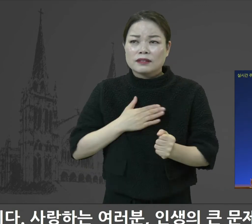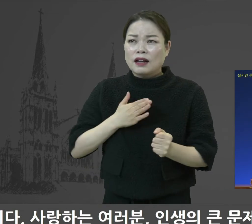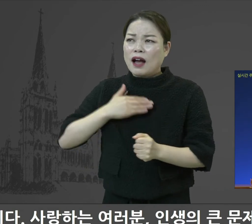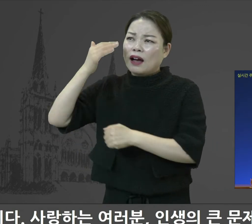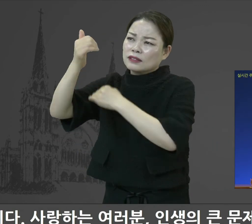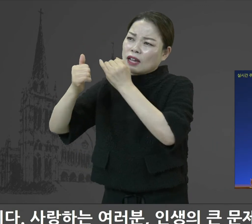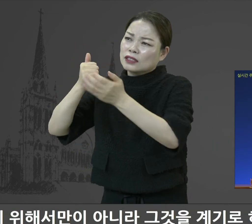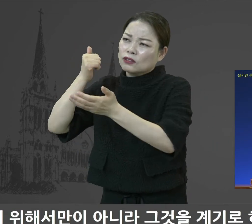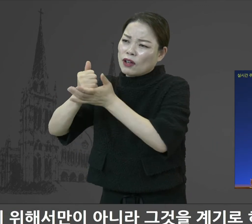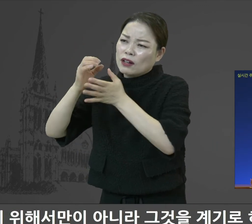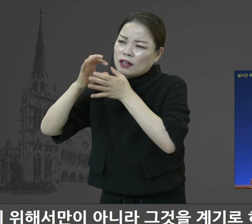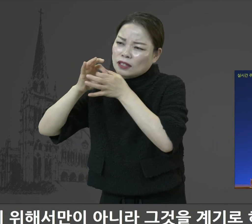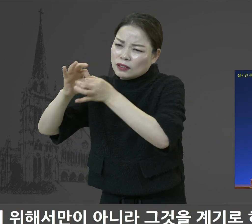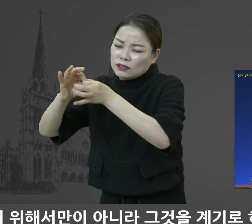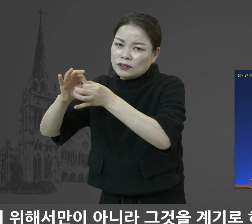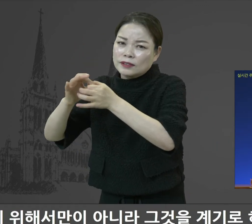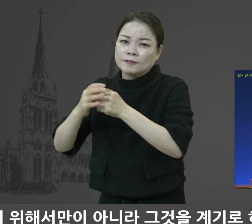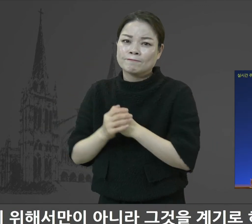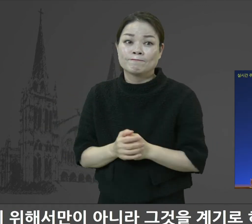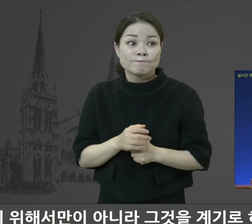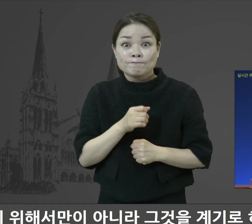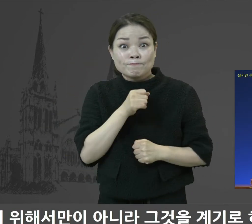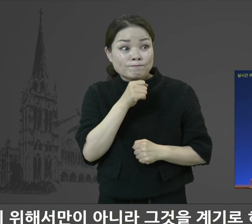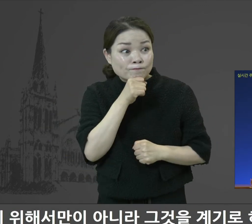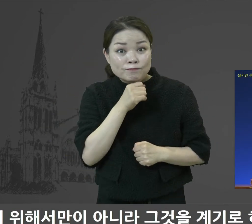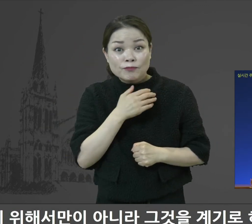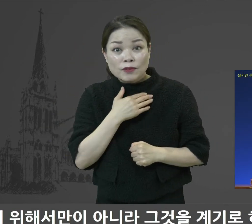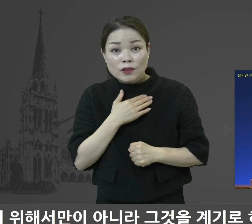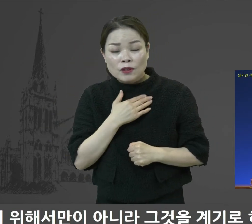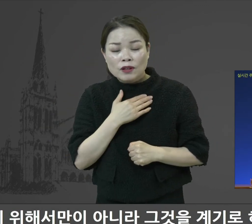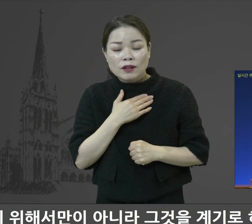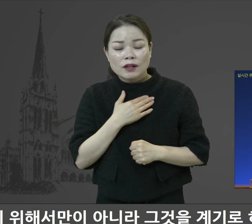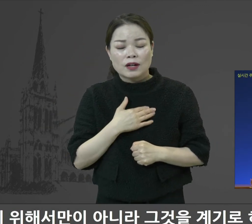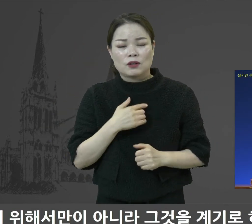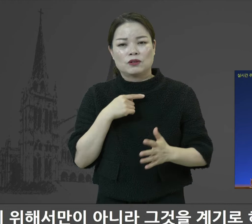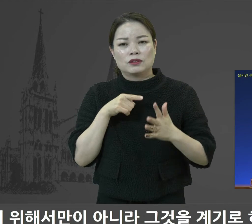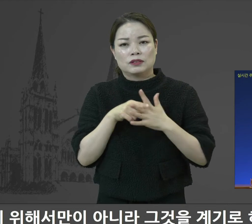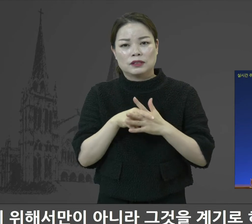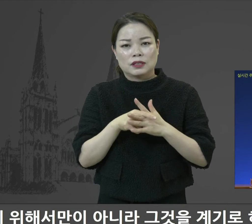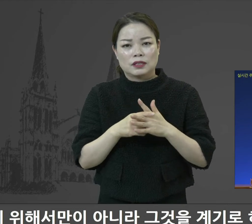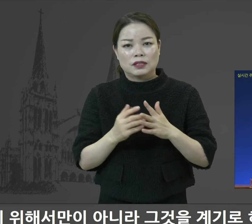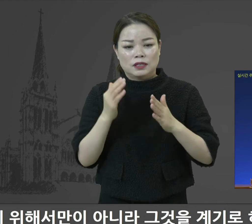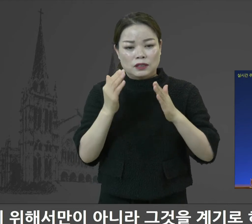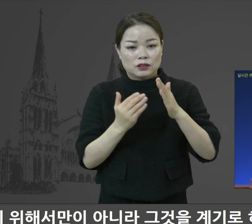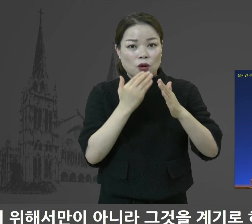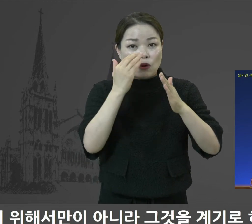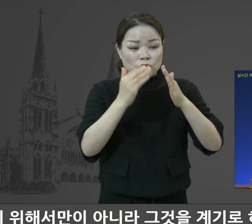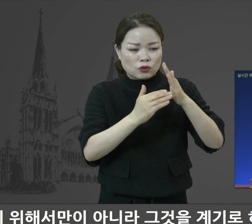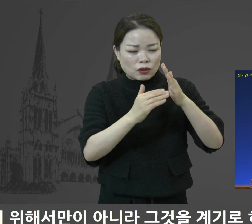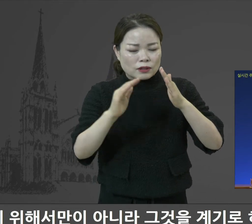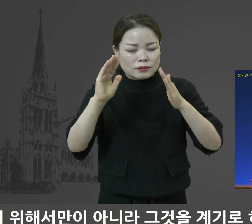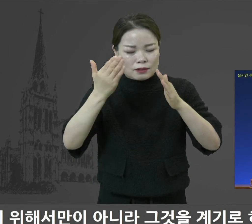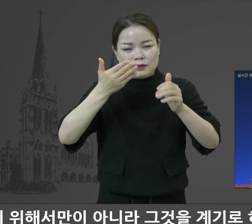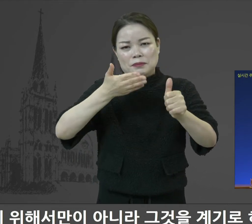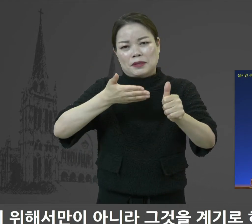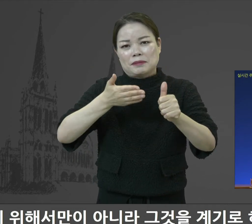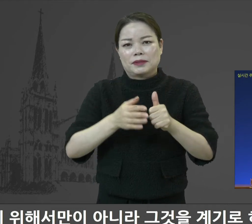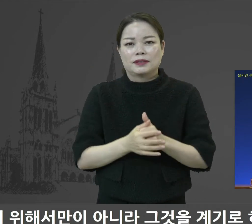하나님의 정수를 알고 싶다, 이런 마음이 드는 성도가 되어주시기를